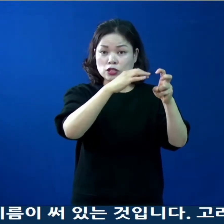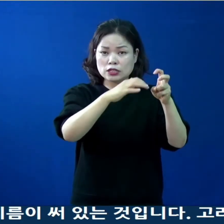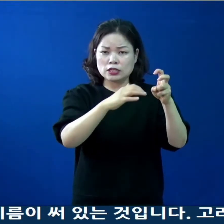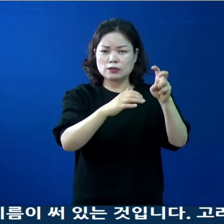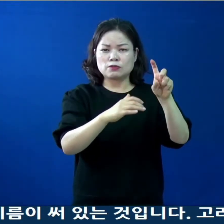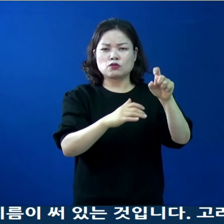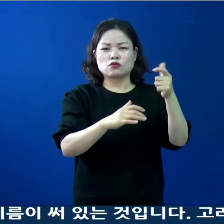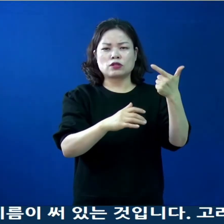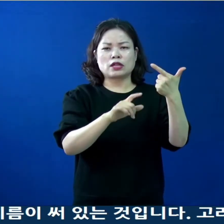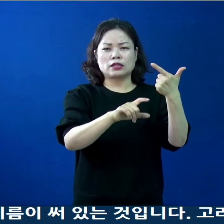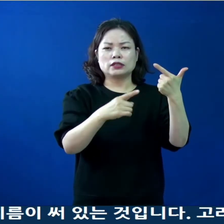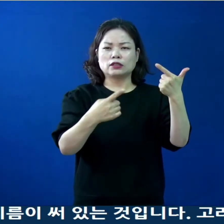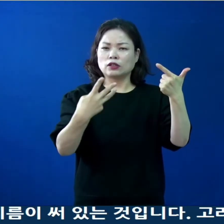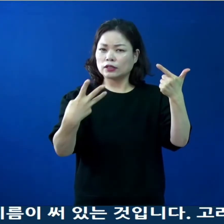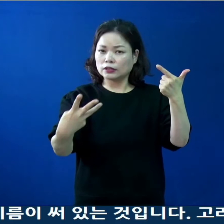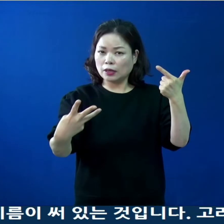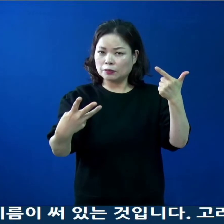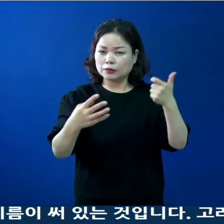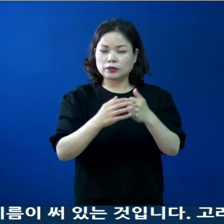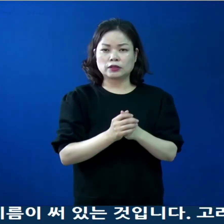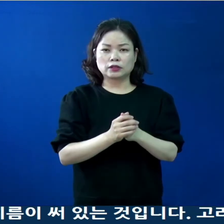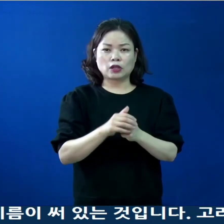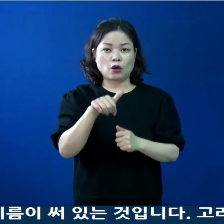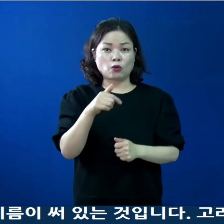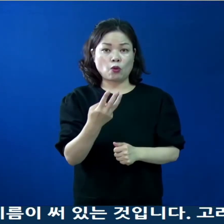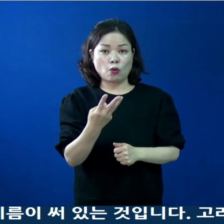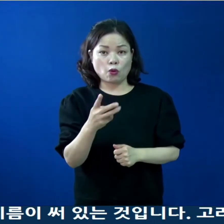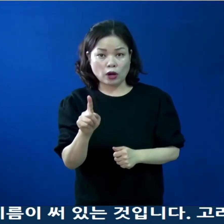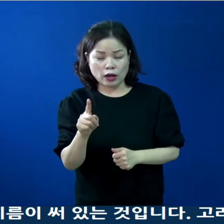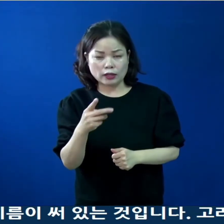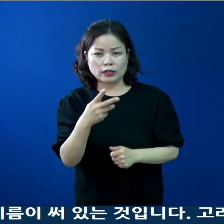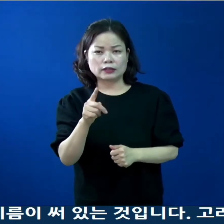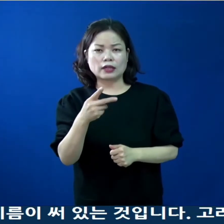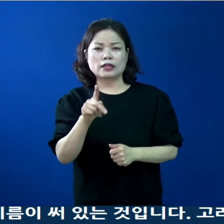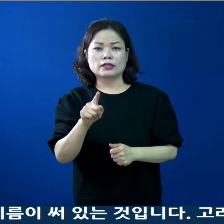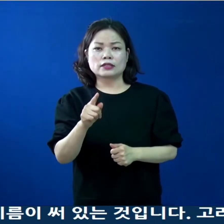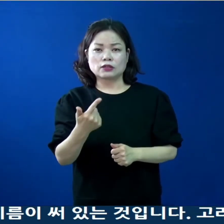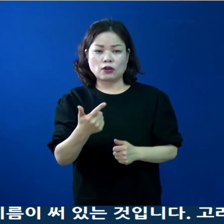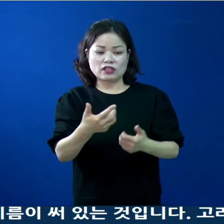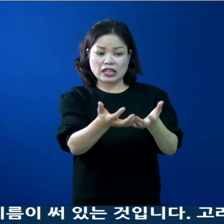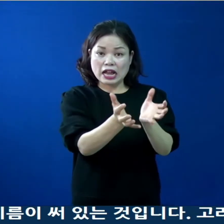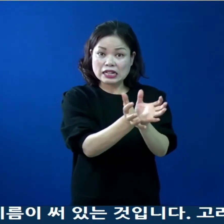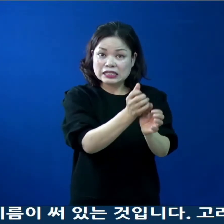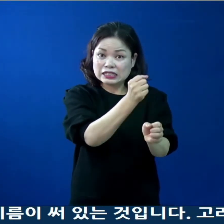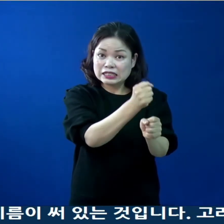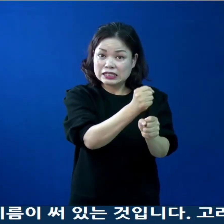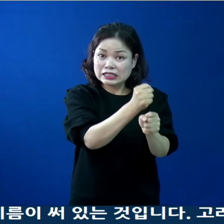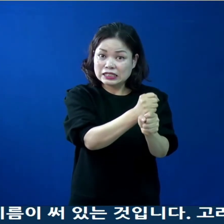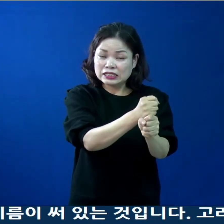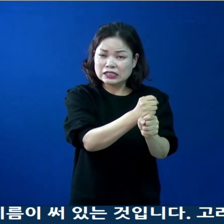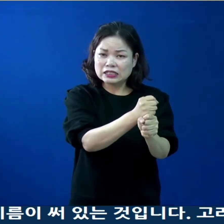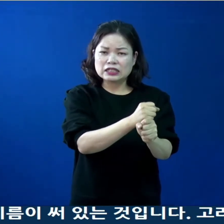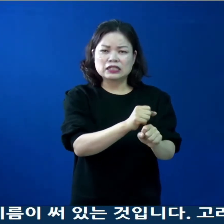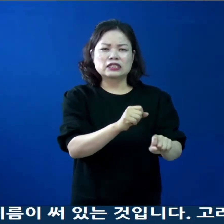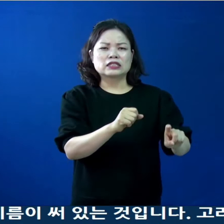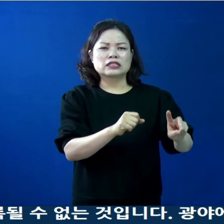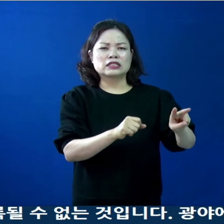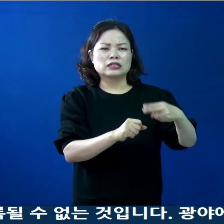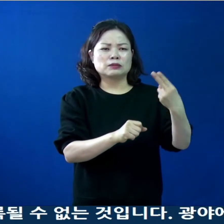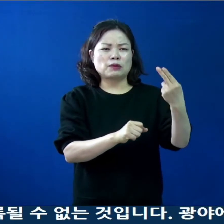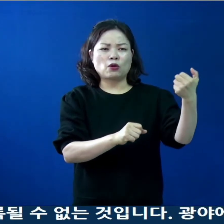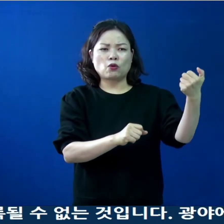보면 고라와 다단과 아비람과 온이 당을 지어서 지휘관 250명과